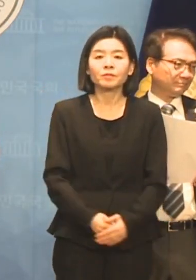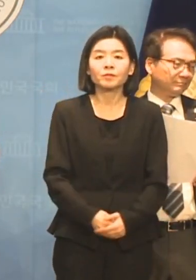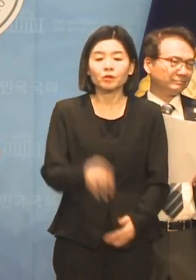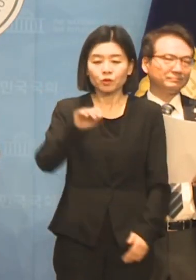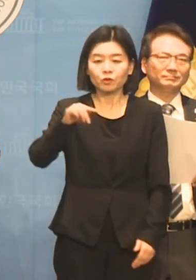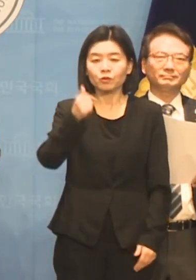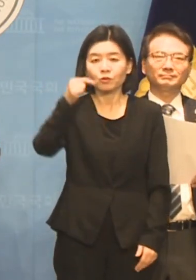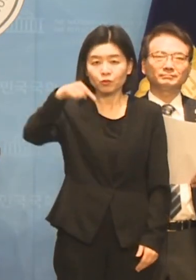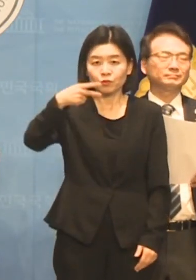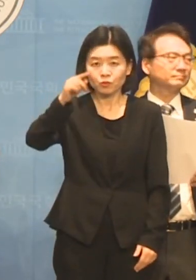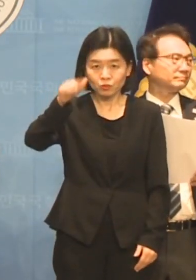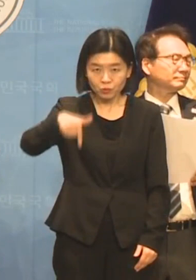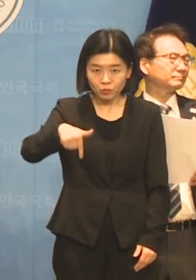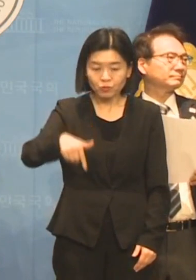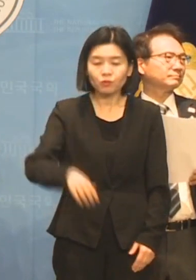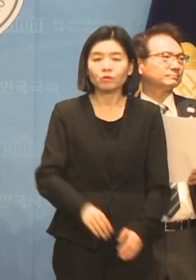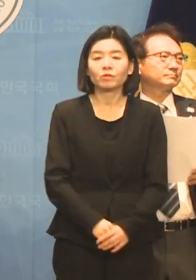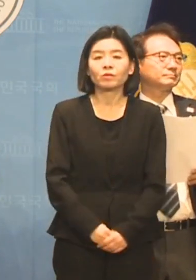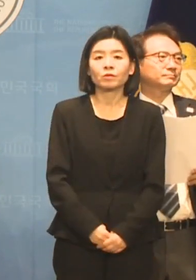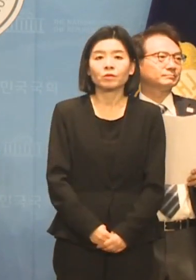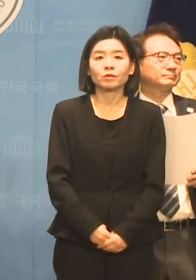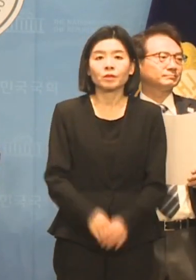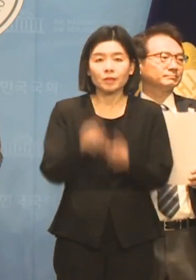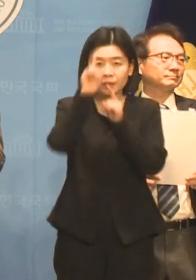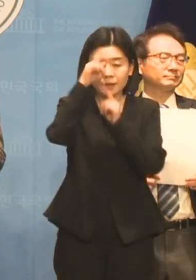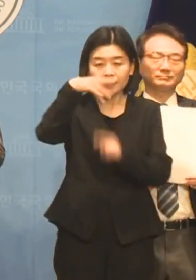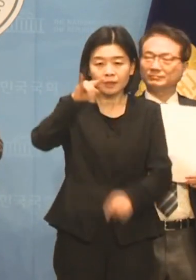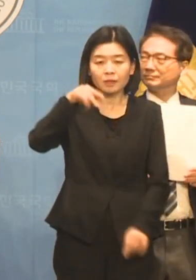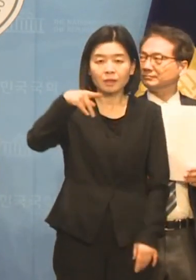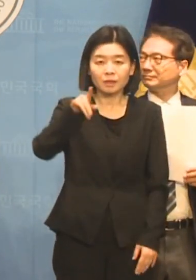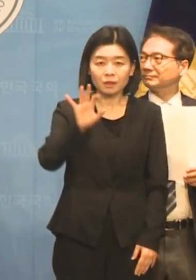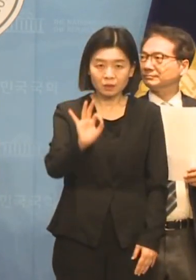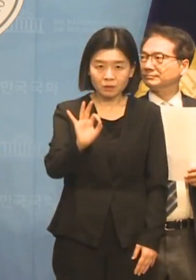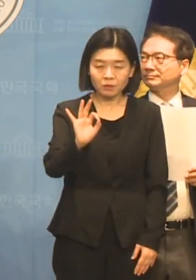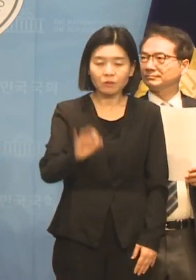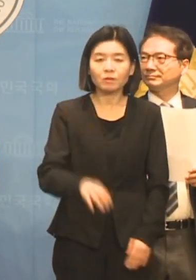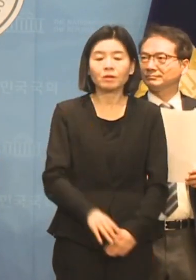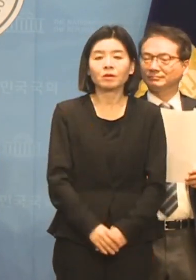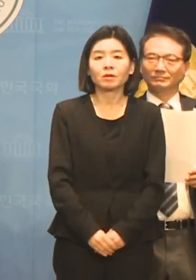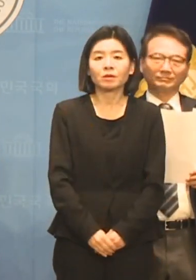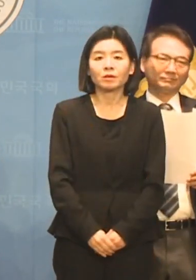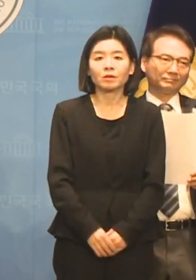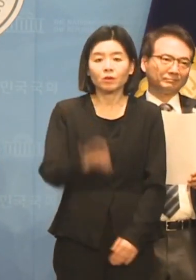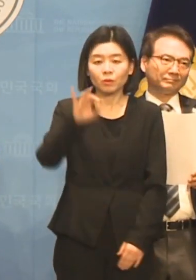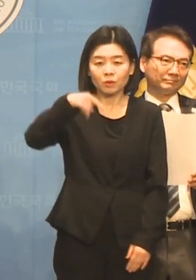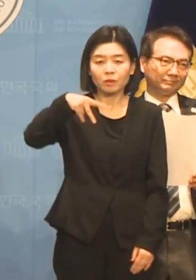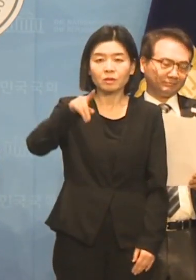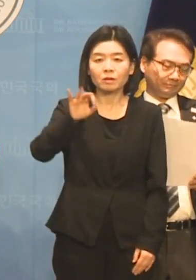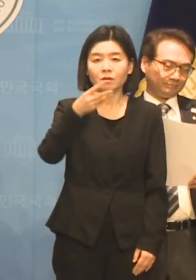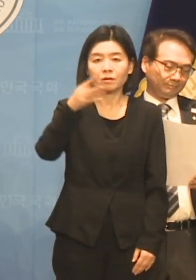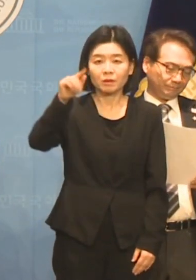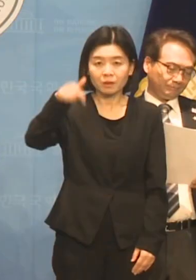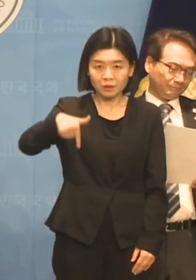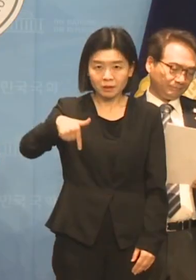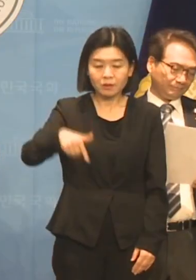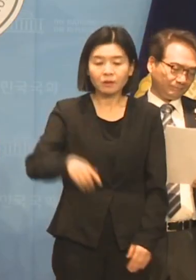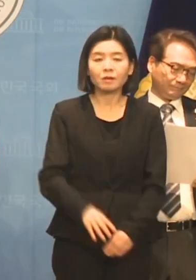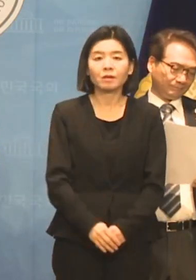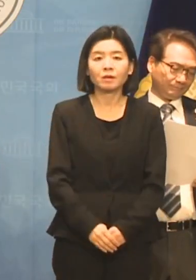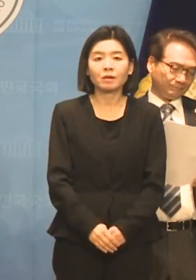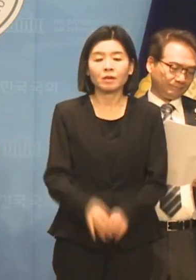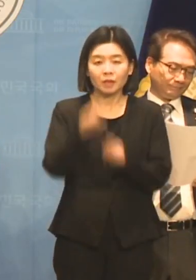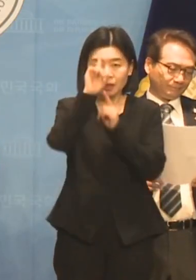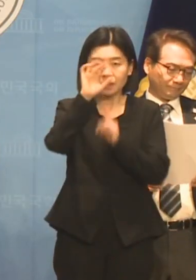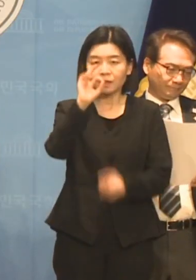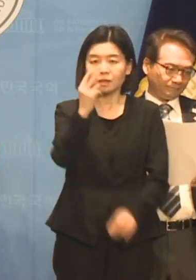윤우덕 의원님 오셨습니다. 이재정 의원님 오셨습니다. 위성락 의원님 오셨습니다.